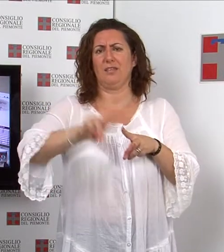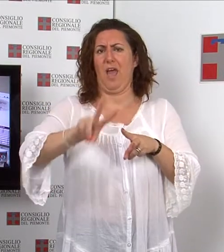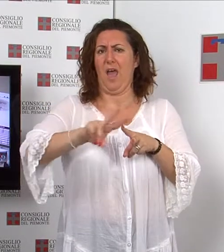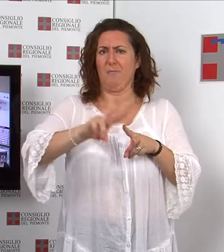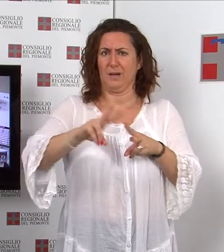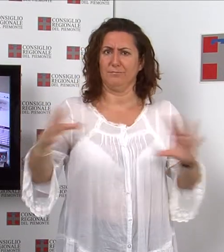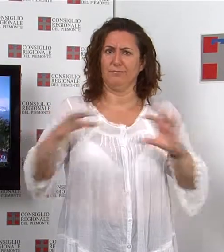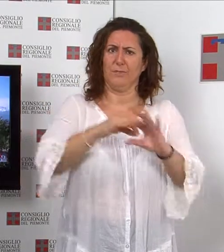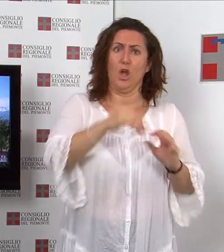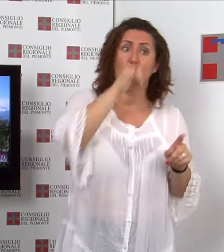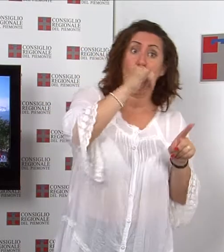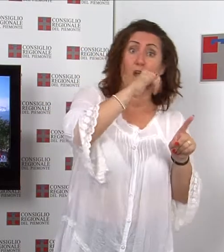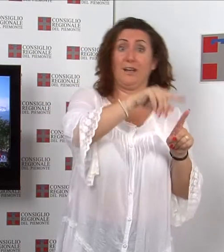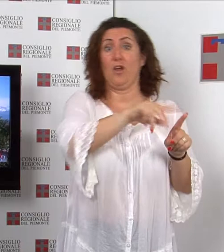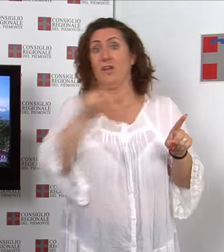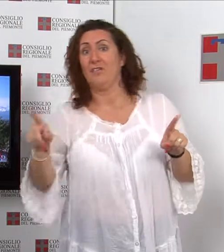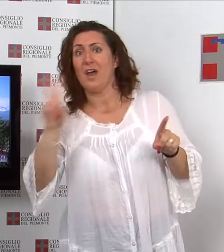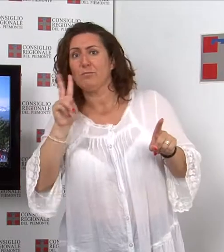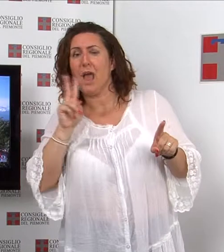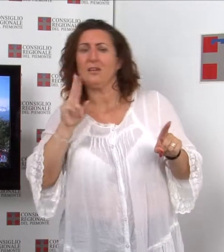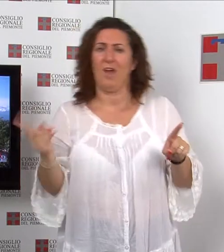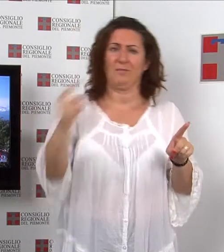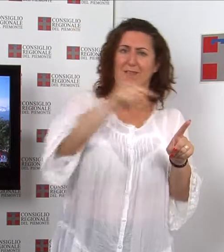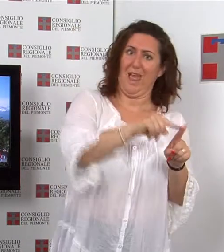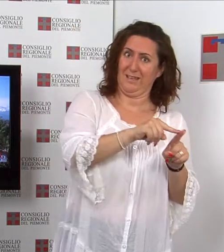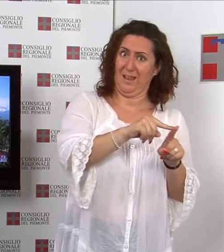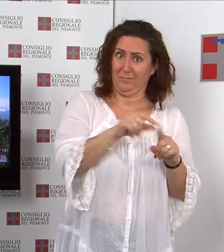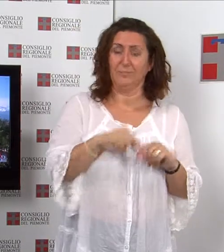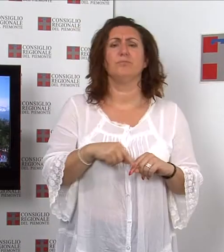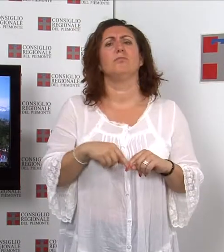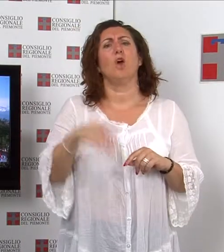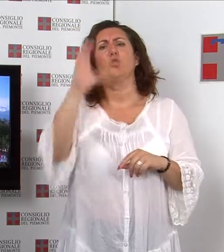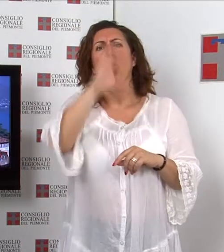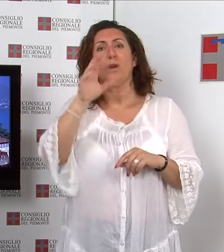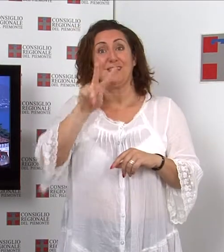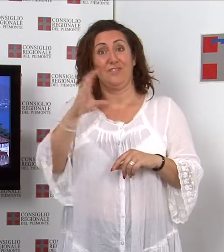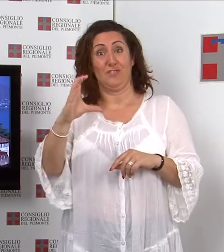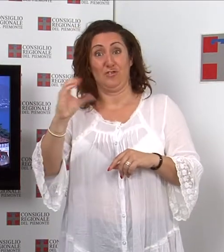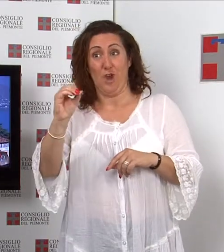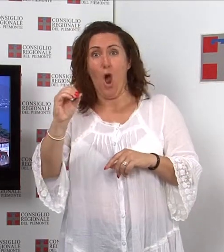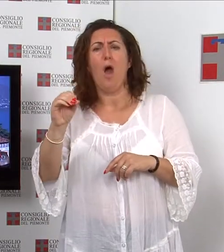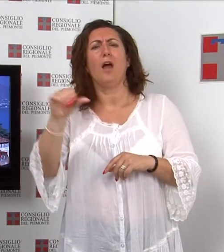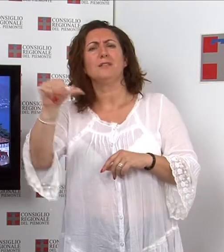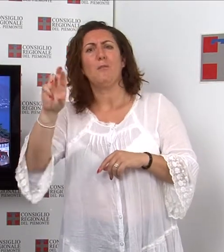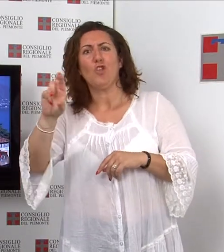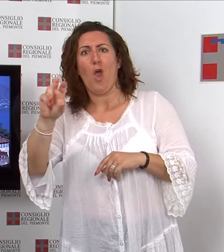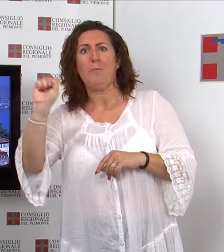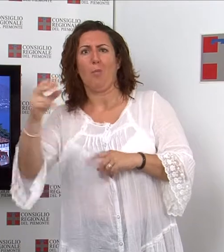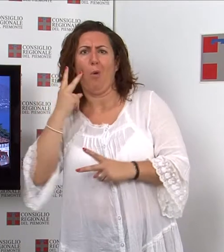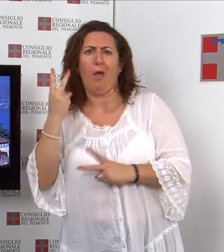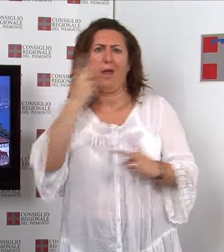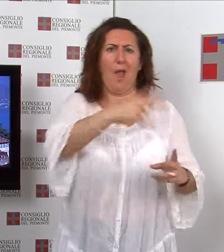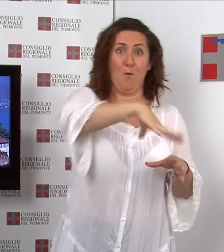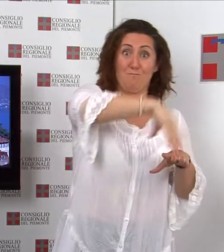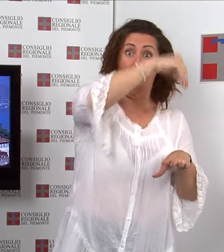collegamento Verbania-Torino-Verbania. I turisti dal VCO avranno l'opportunità di visitare la città della Mole durante il weekend e, per contro,